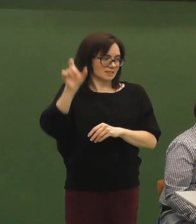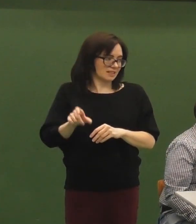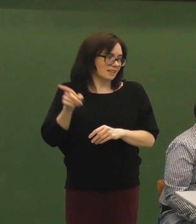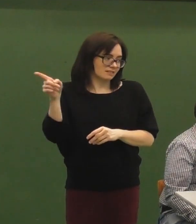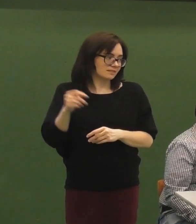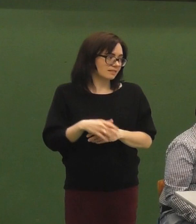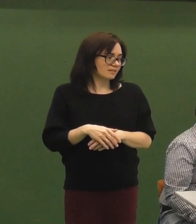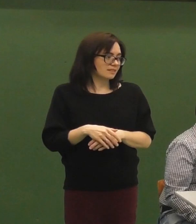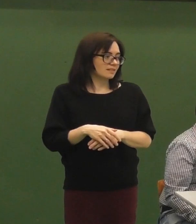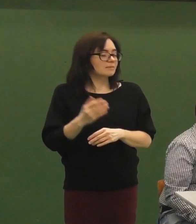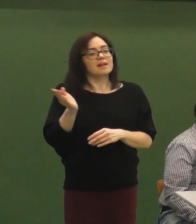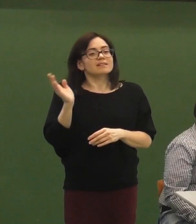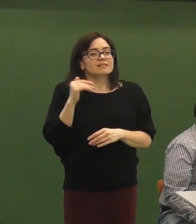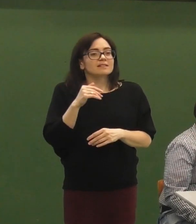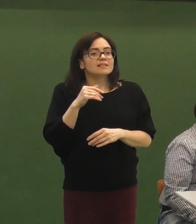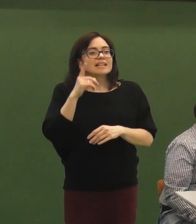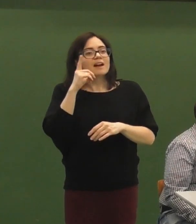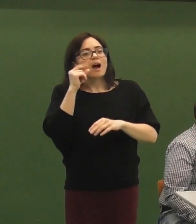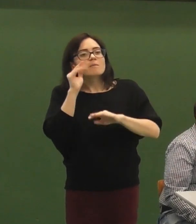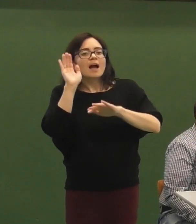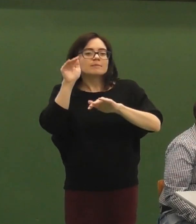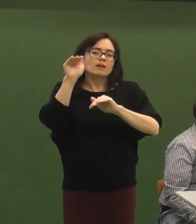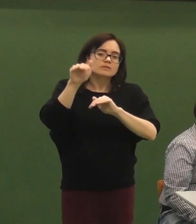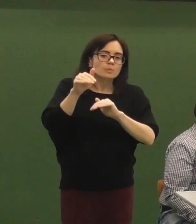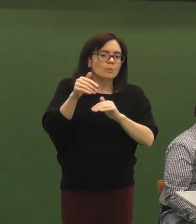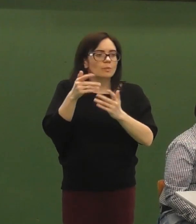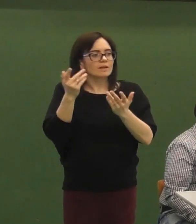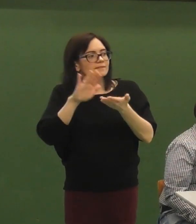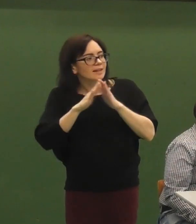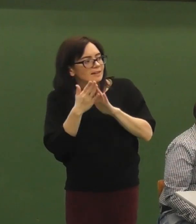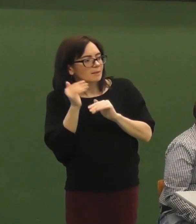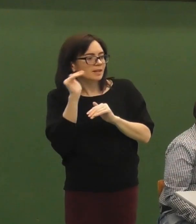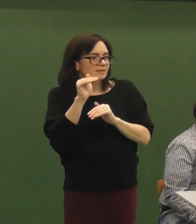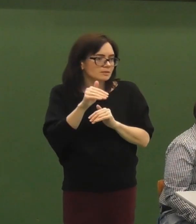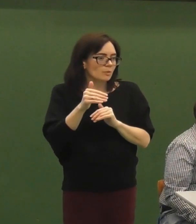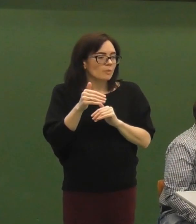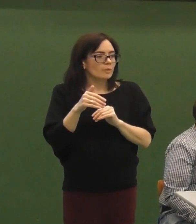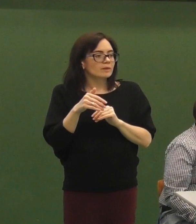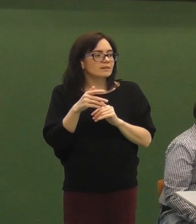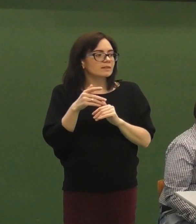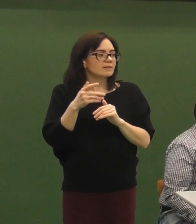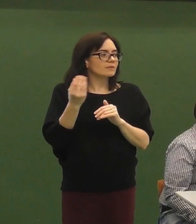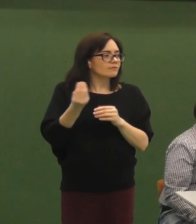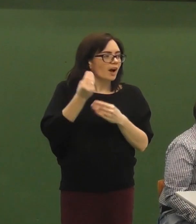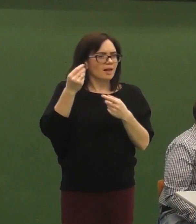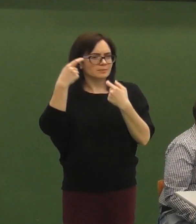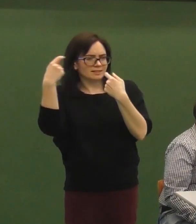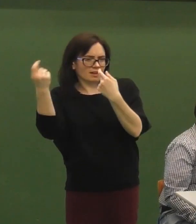az édesanyámnak, meg a férjemnek, hogy mi valamit odaadtunk.